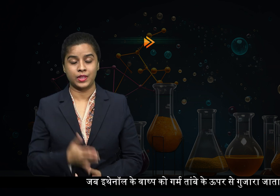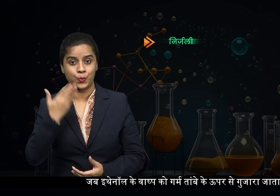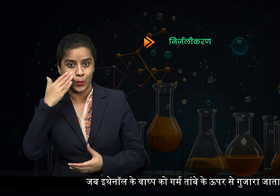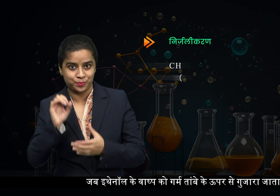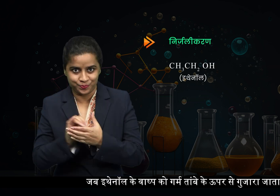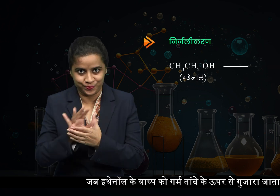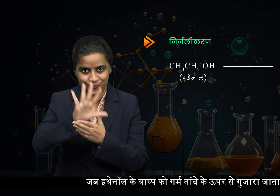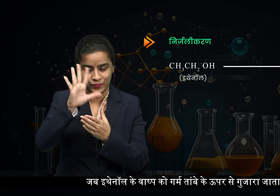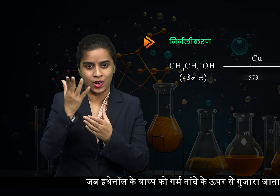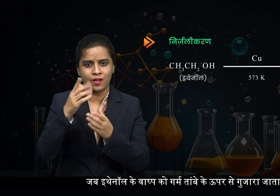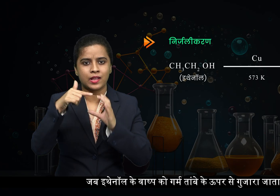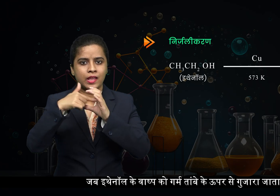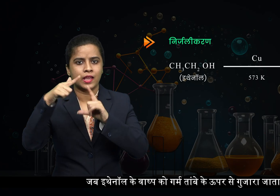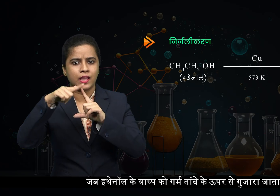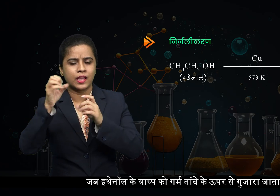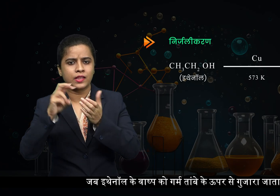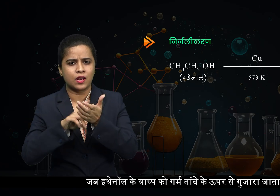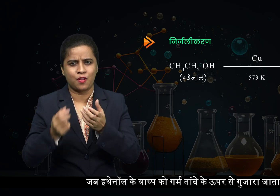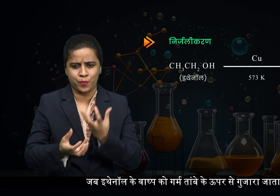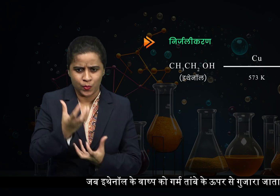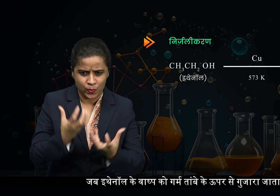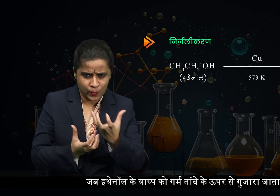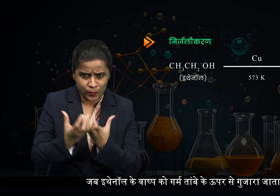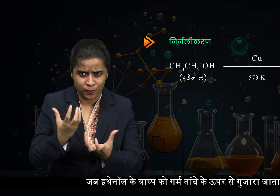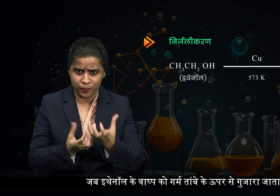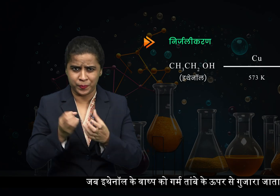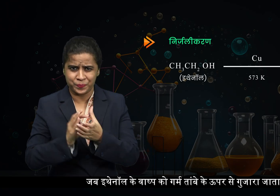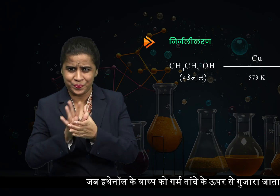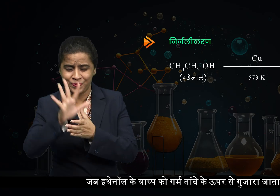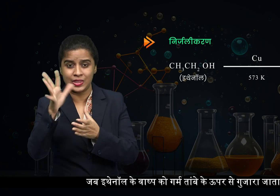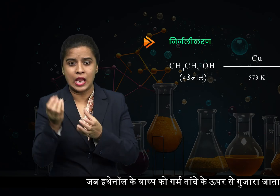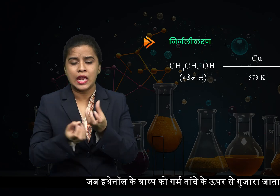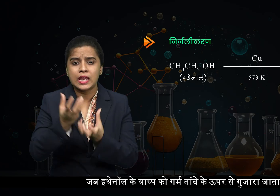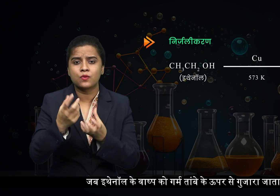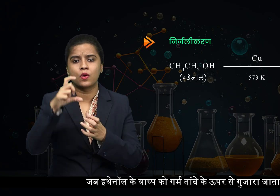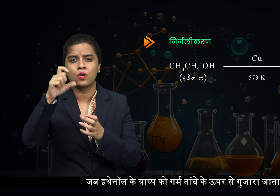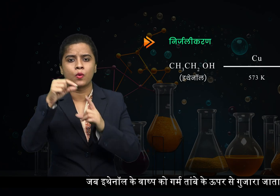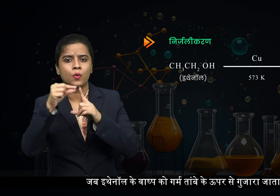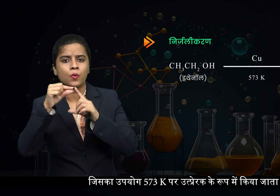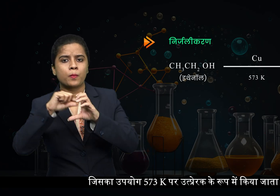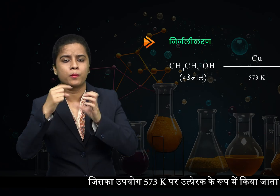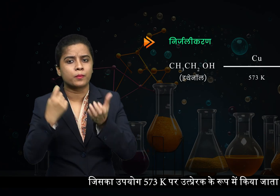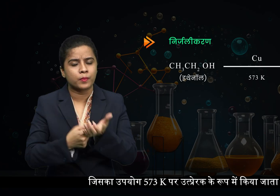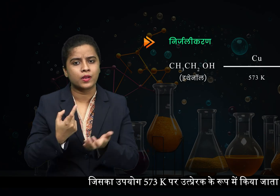जब एथेनॉल के वाष्प को गर्म तांबे के ऊपर से गुजारा जाता है, जिसका